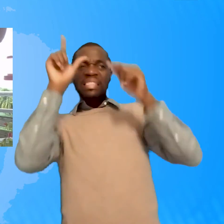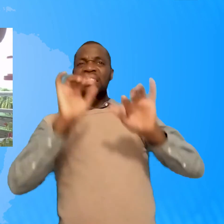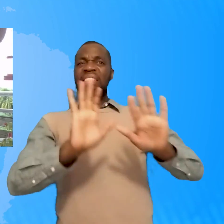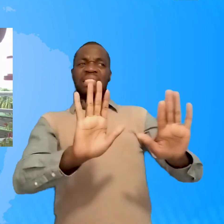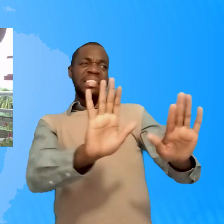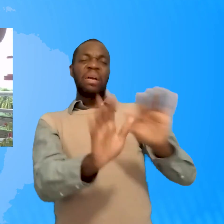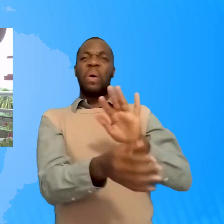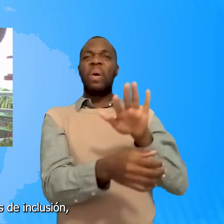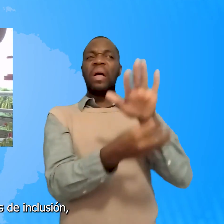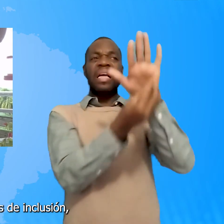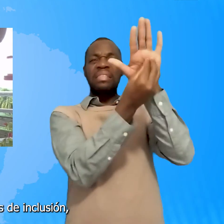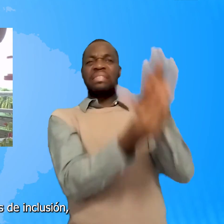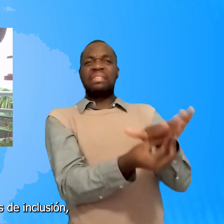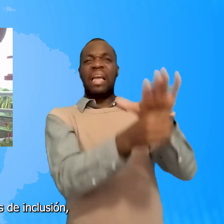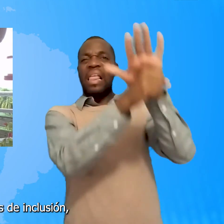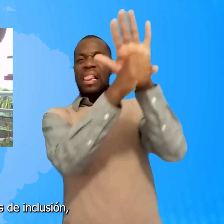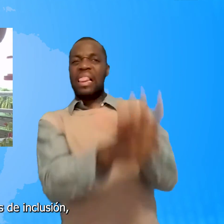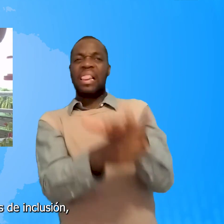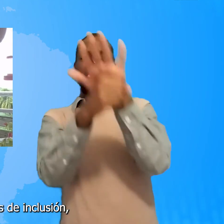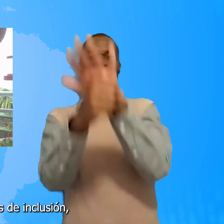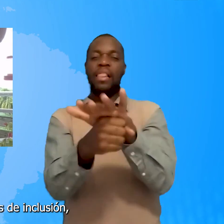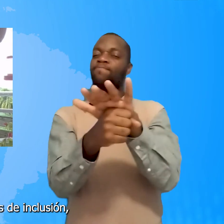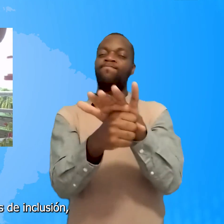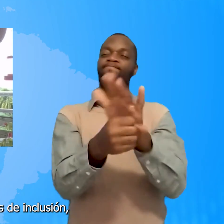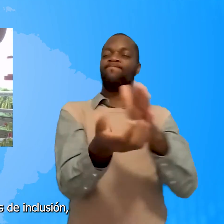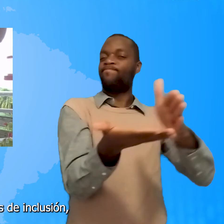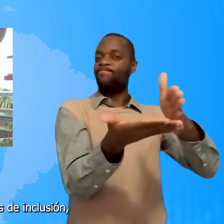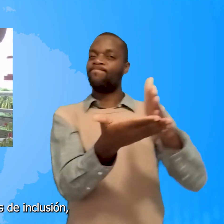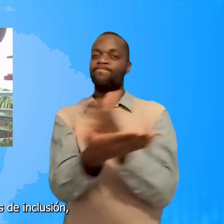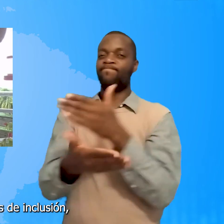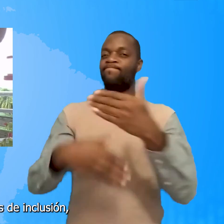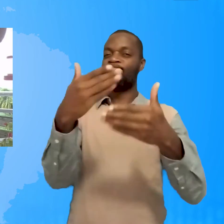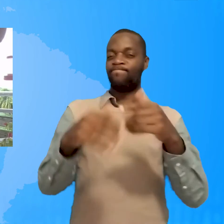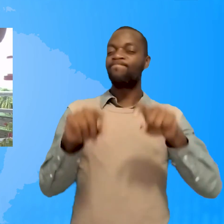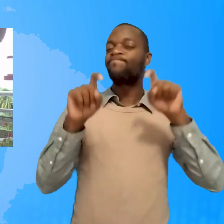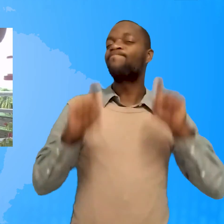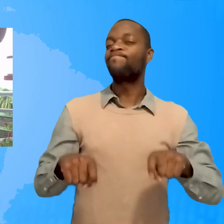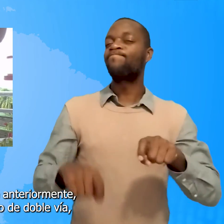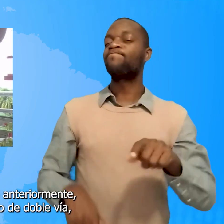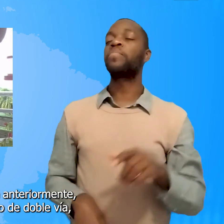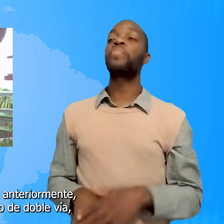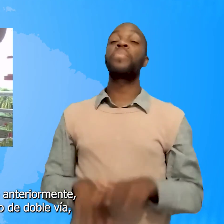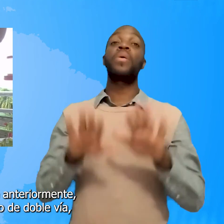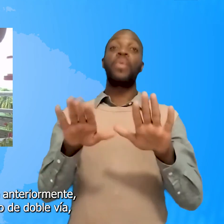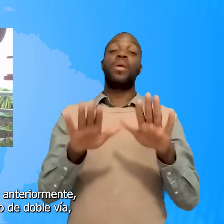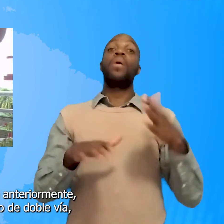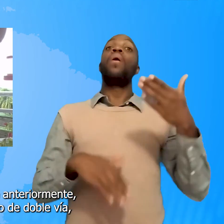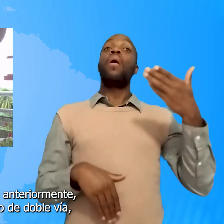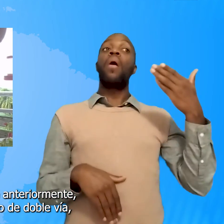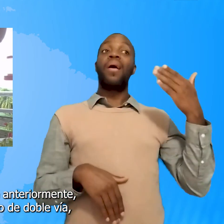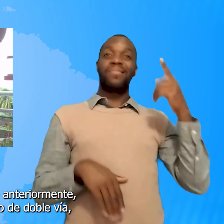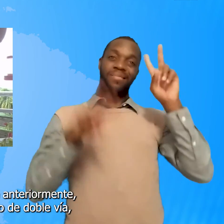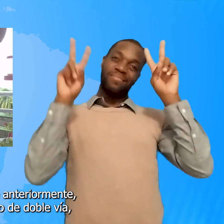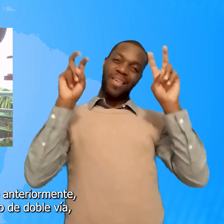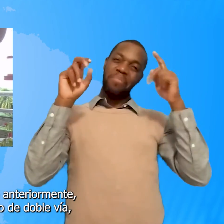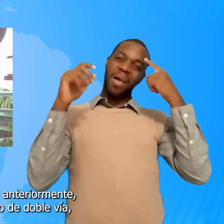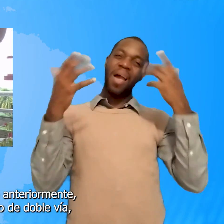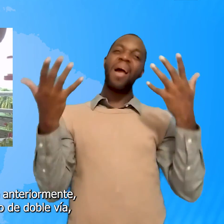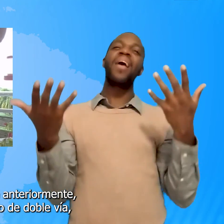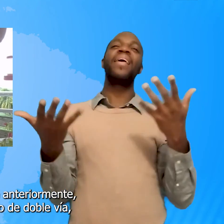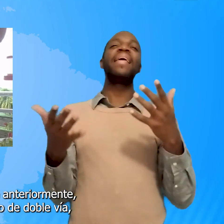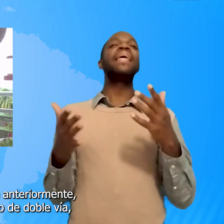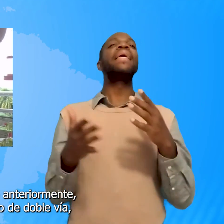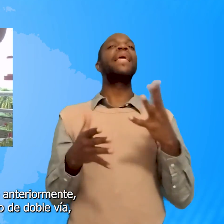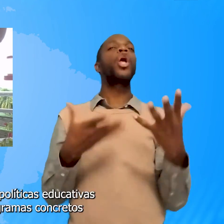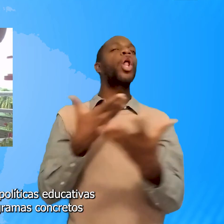discriminación, ¿no? Si hablamos de inclusión, como dije anteriormente, en este